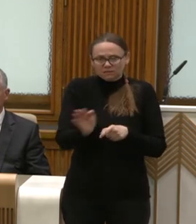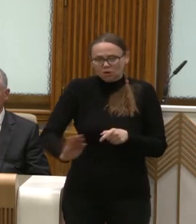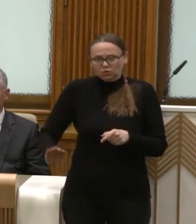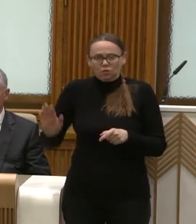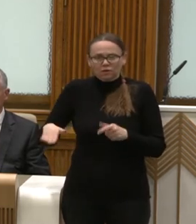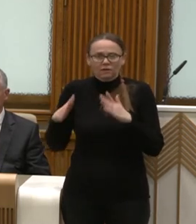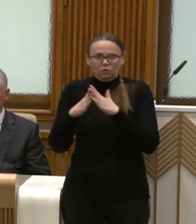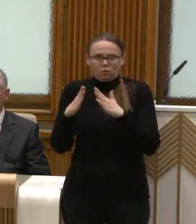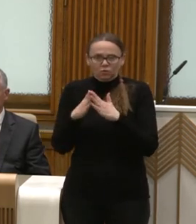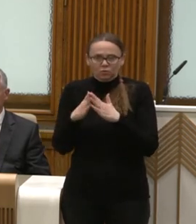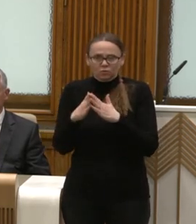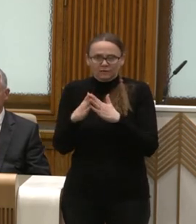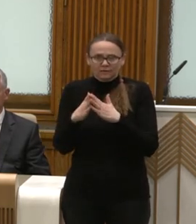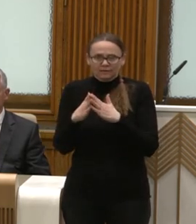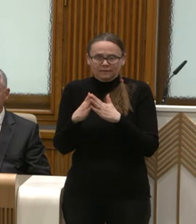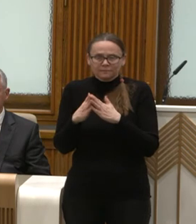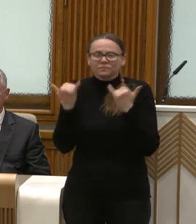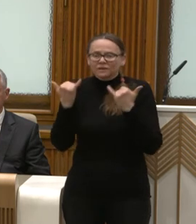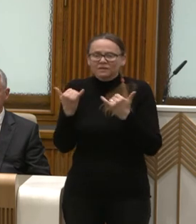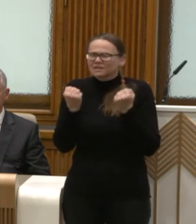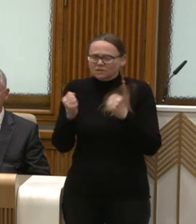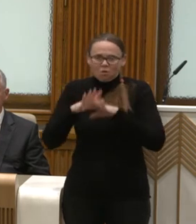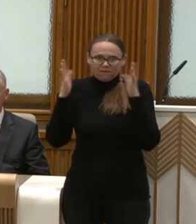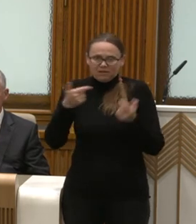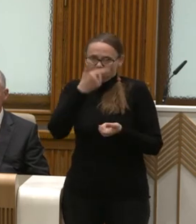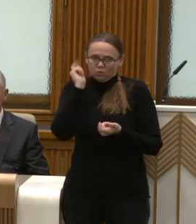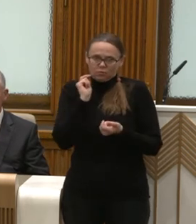domu. Da je zelo veliko ljudi,